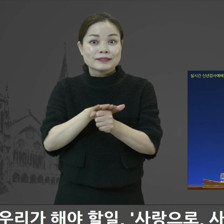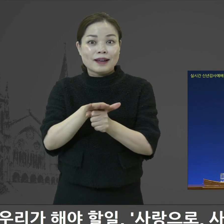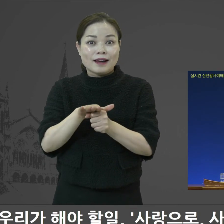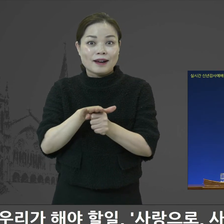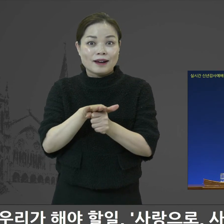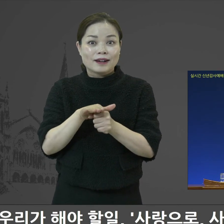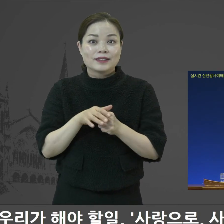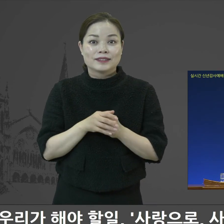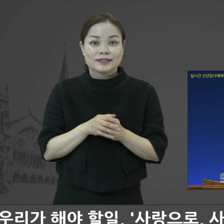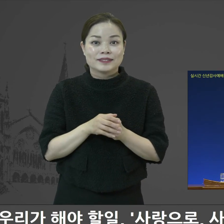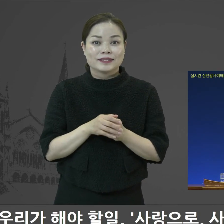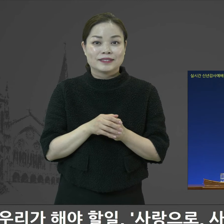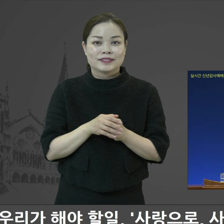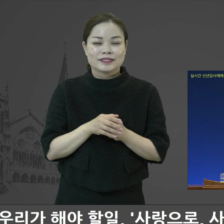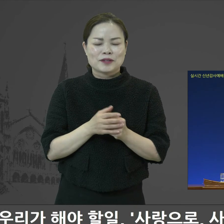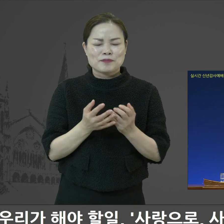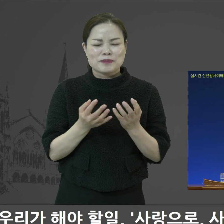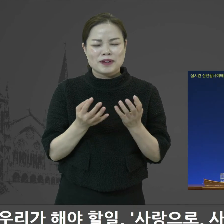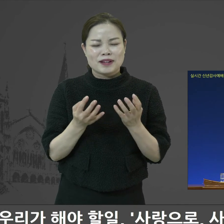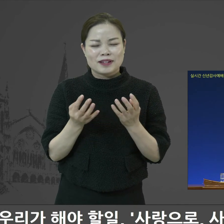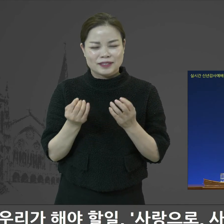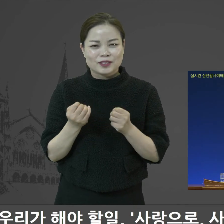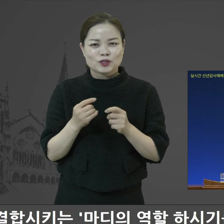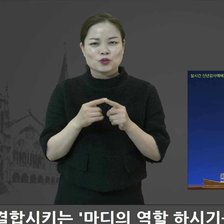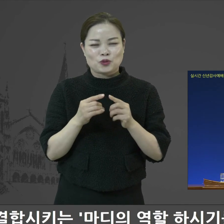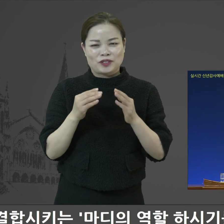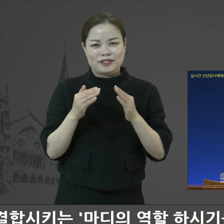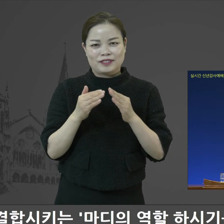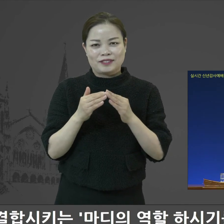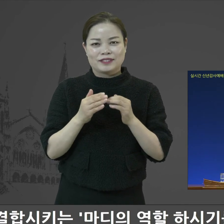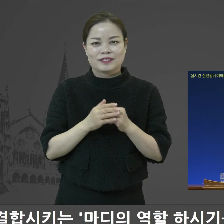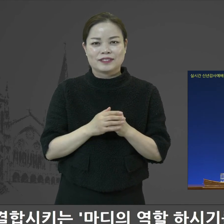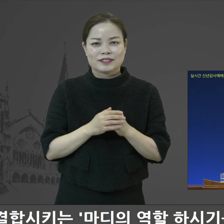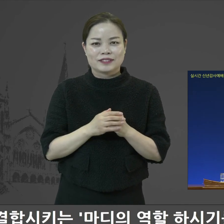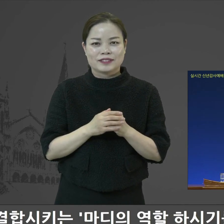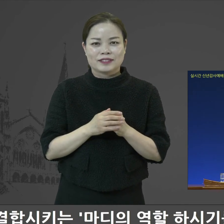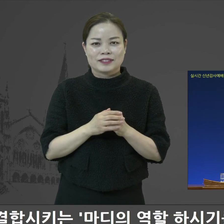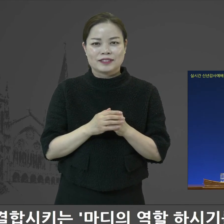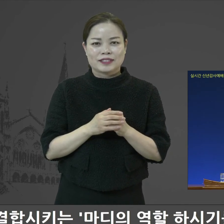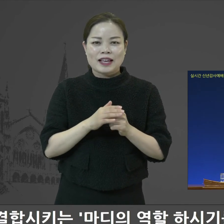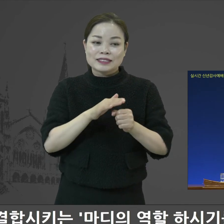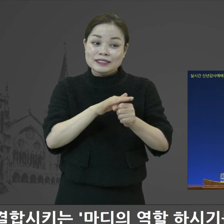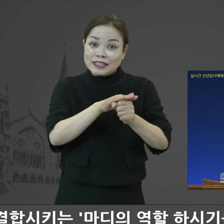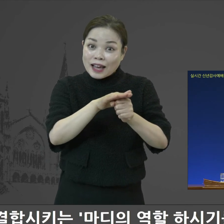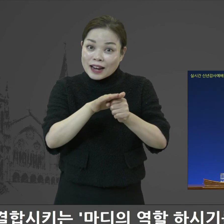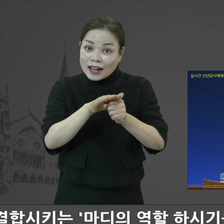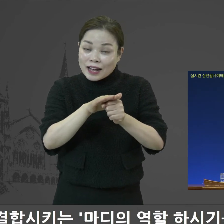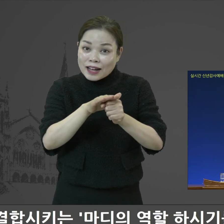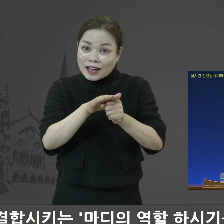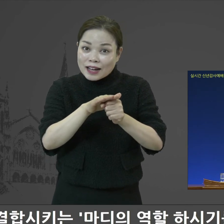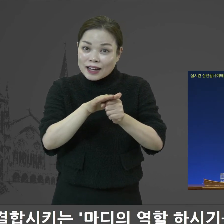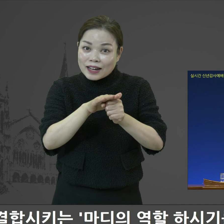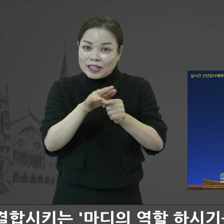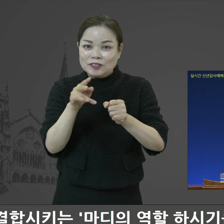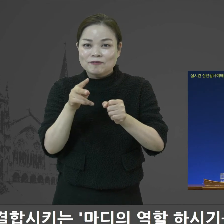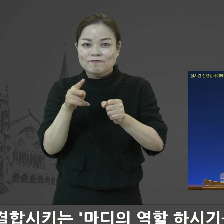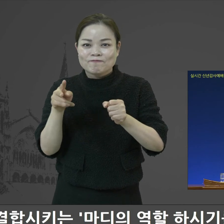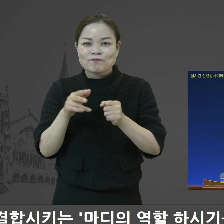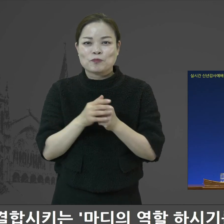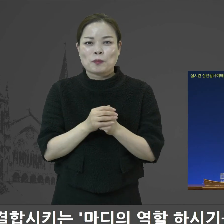사랑이 많은 교회는요, 사랑 자체가